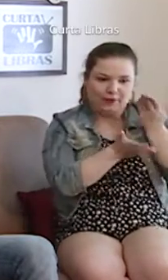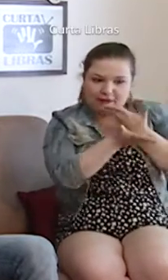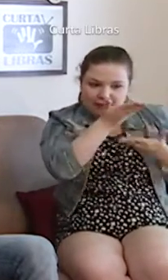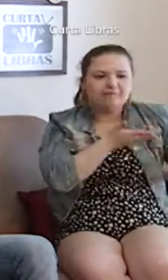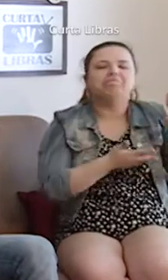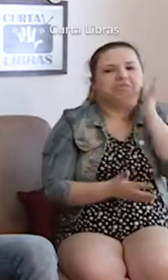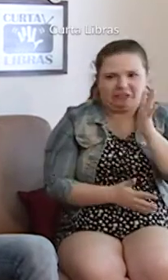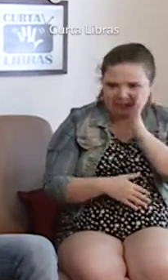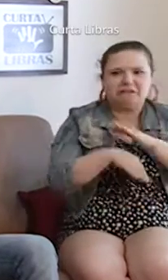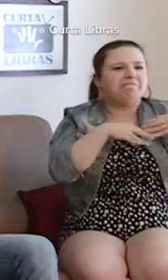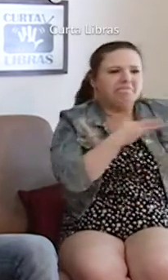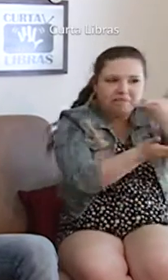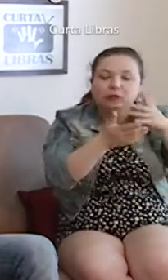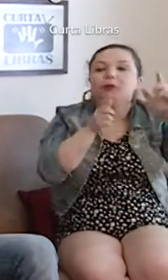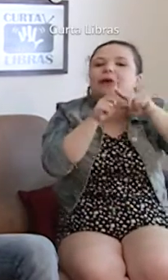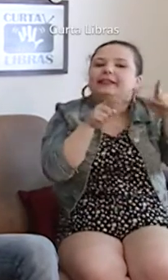tinham muito interesse na língua de sinais.